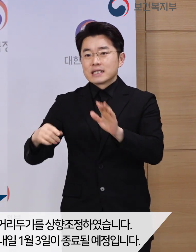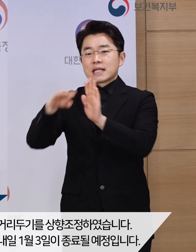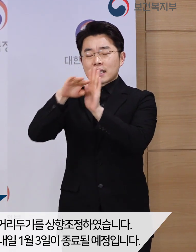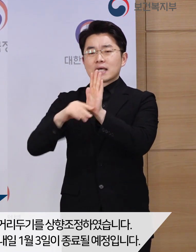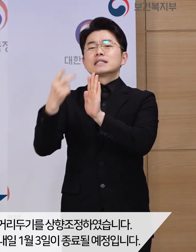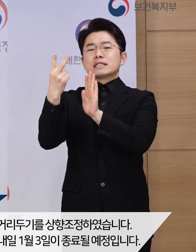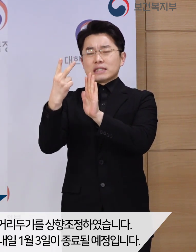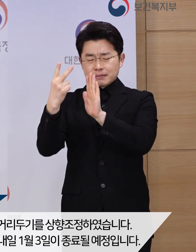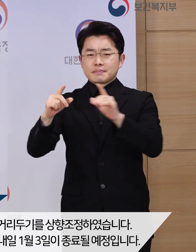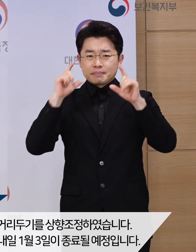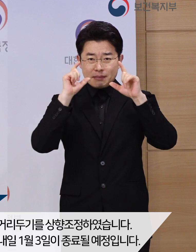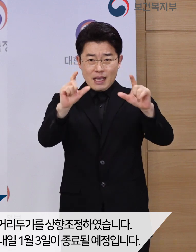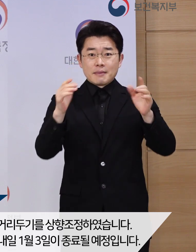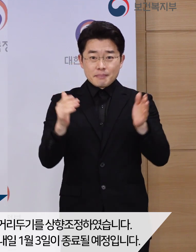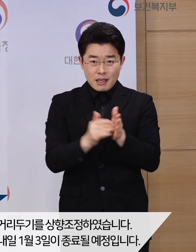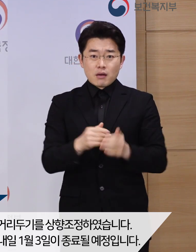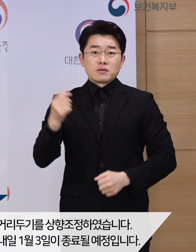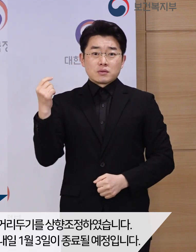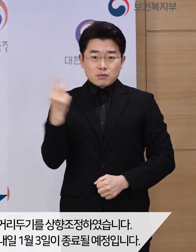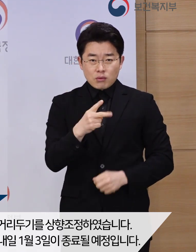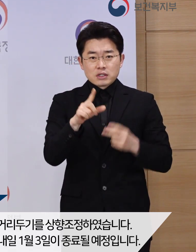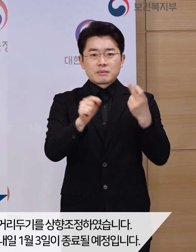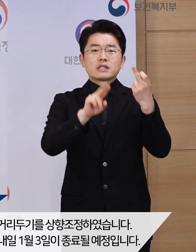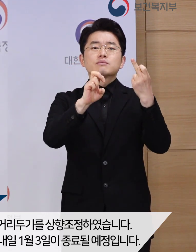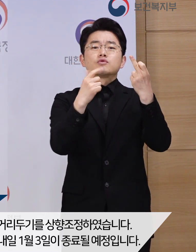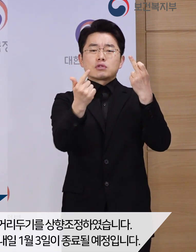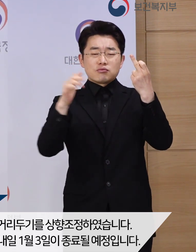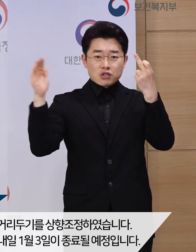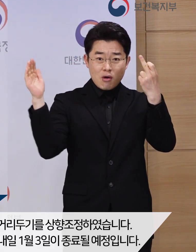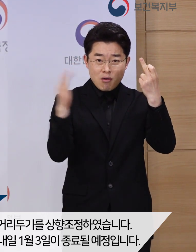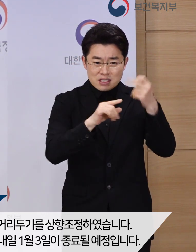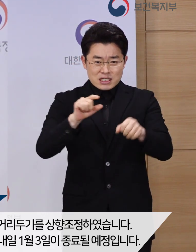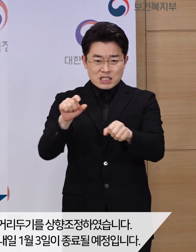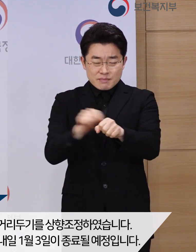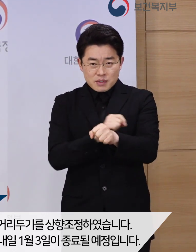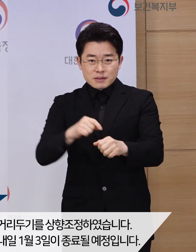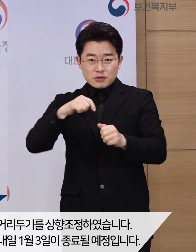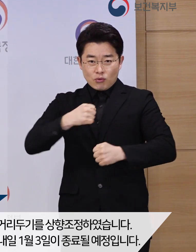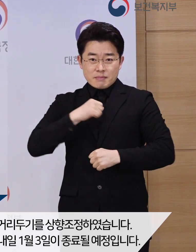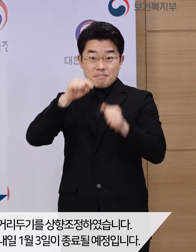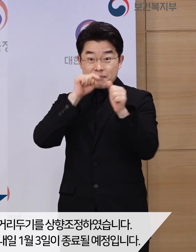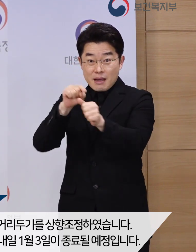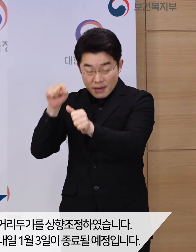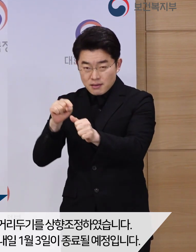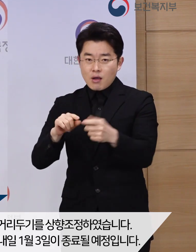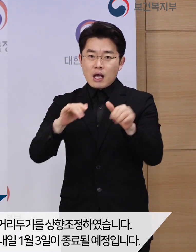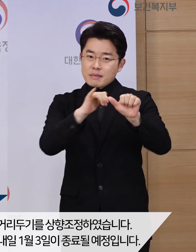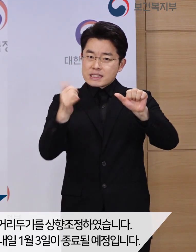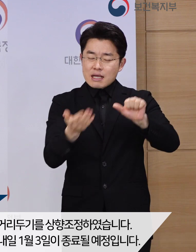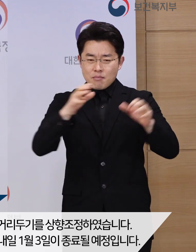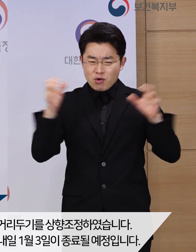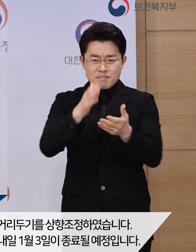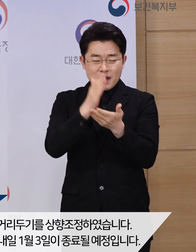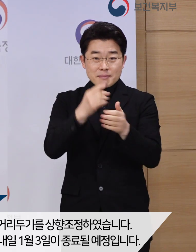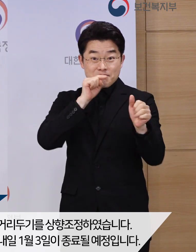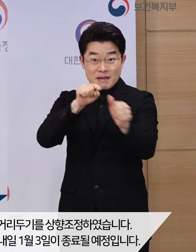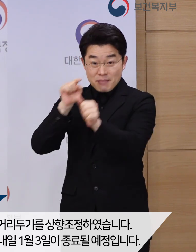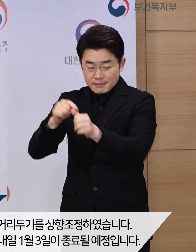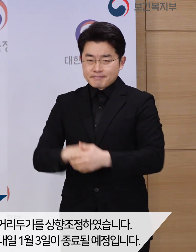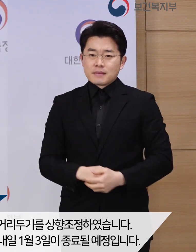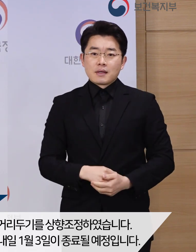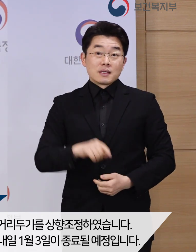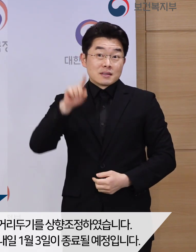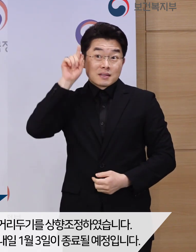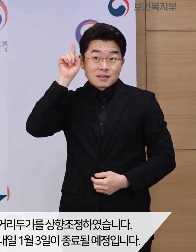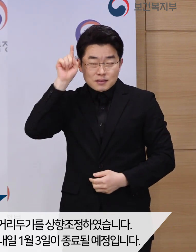비수도권은 2단계로 거리두기를 상향 조정하였습니다. 12월 24일부터 시작한 연말연시 특별 방역대책과